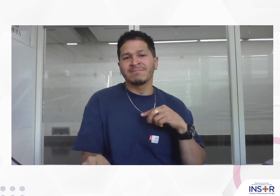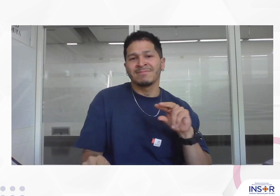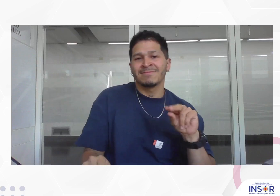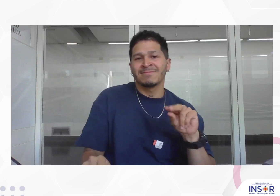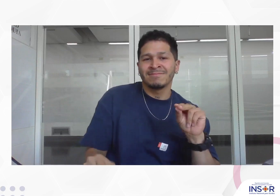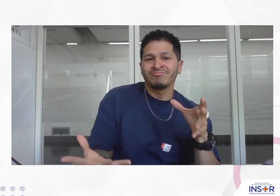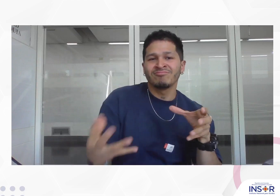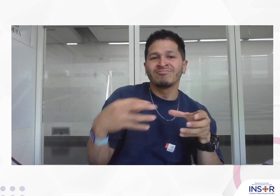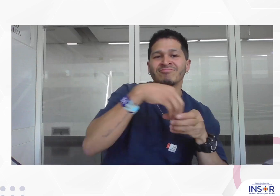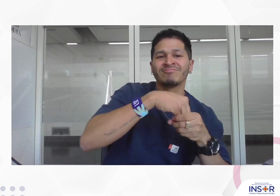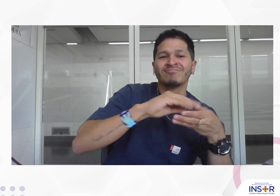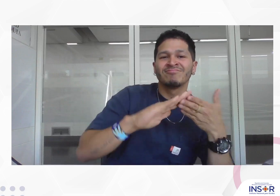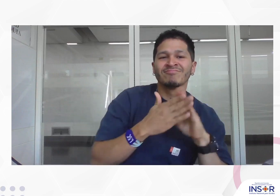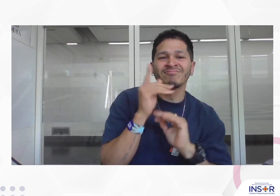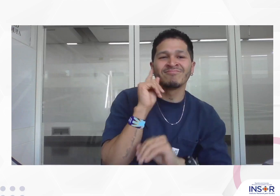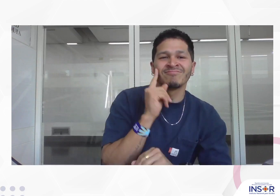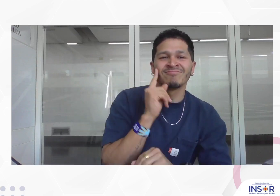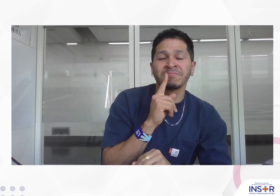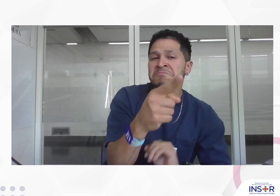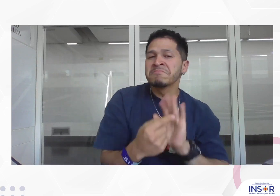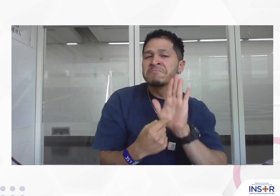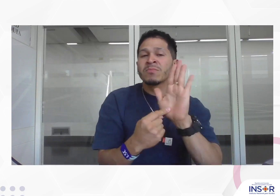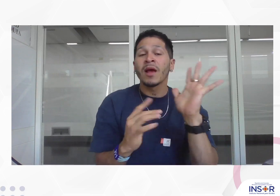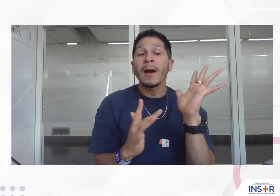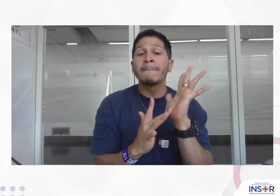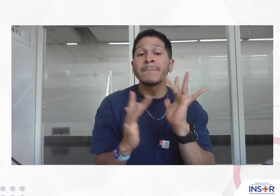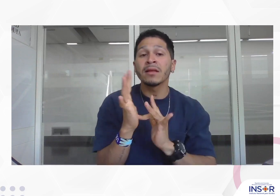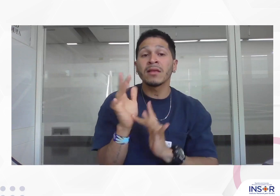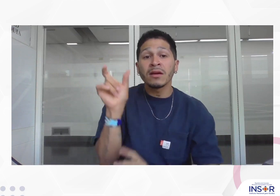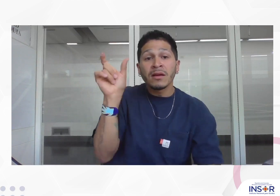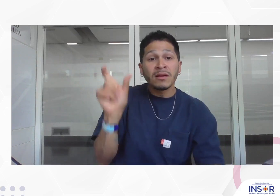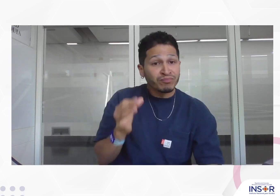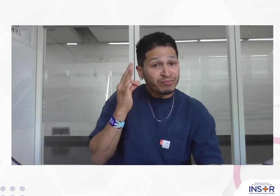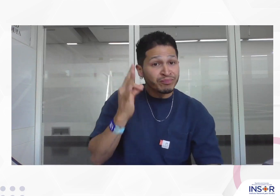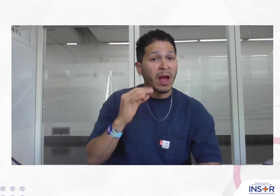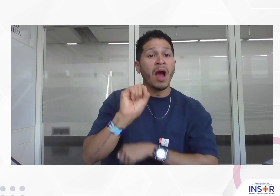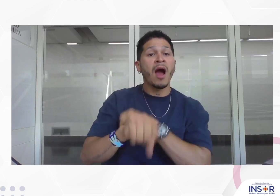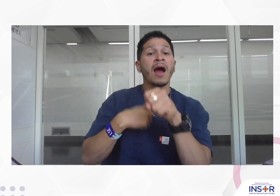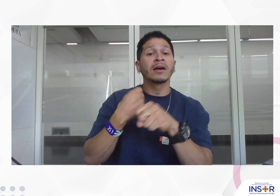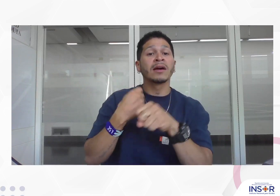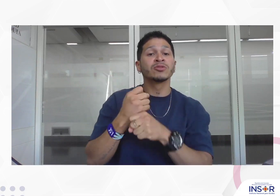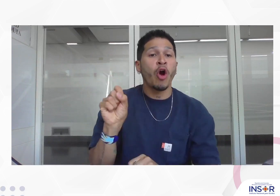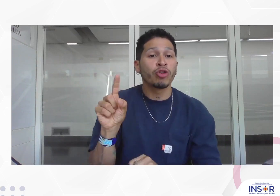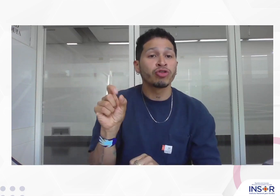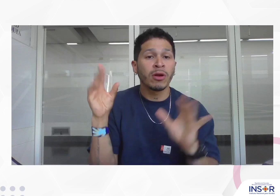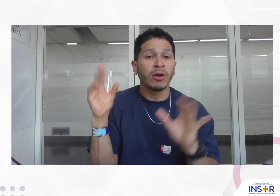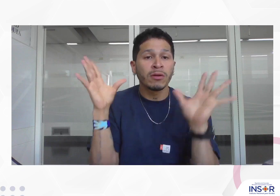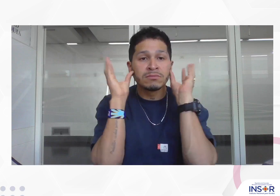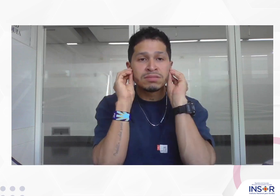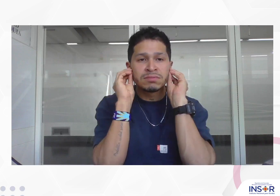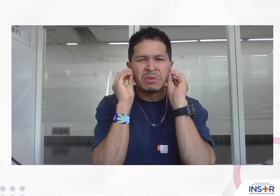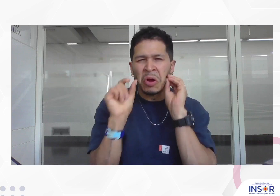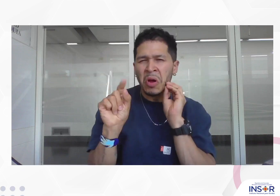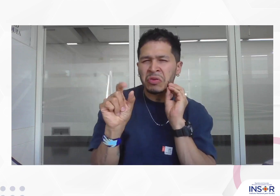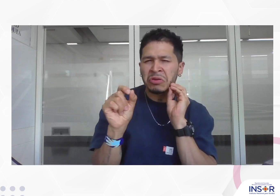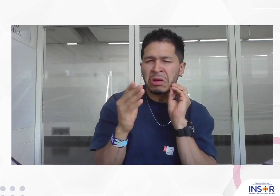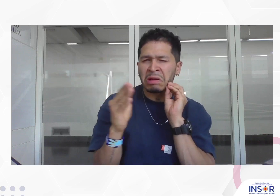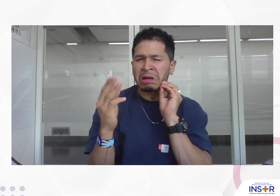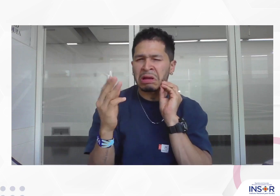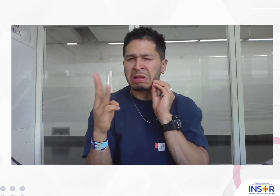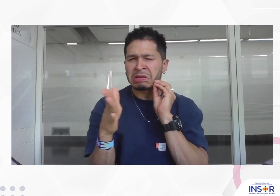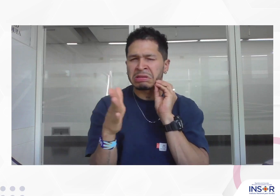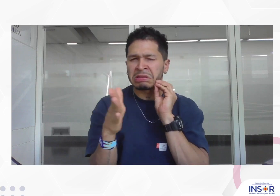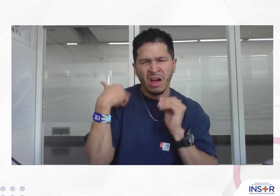también hacen parte. Algunas personas no están en acuerdo, están en desacuerdo con esto que estoy mencionando, pero hablando de